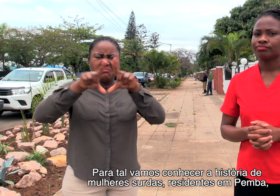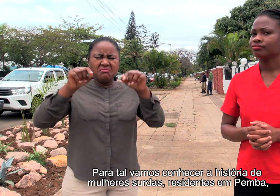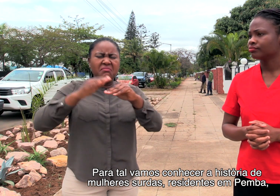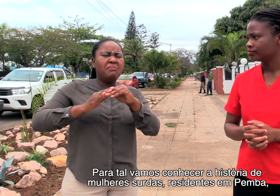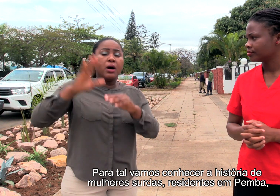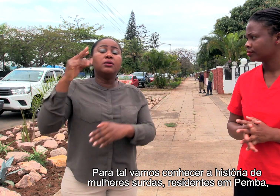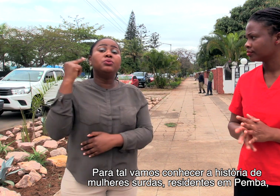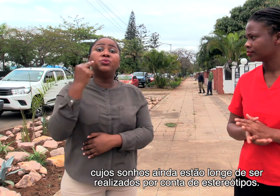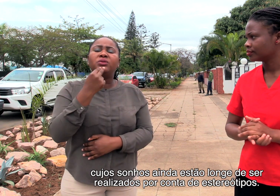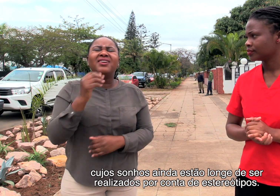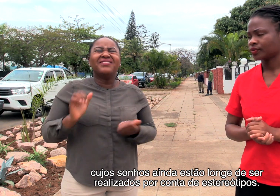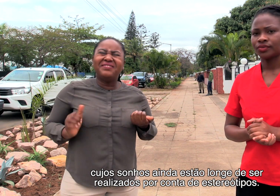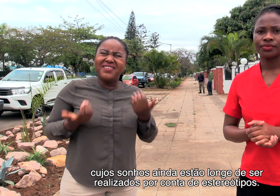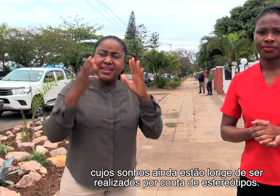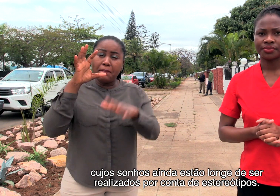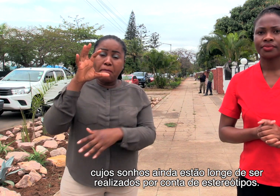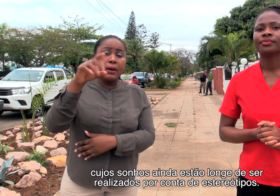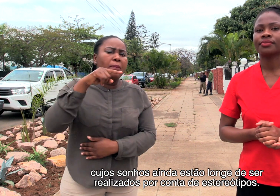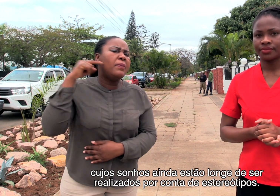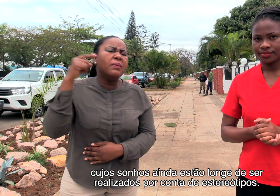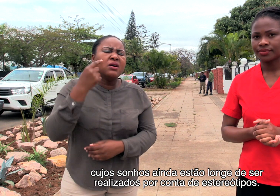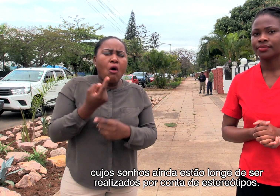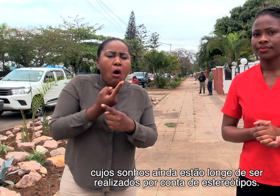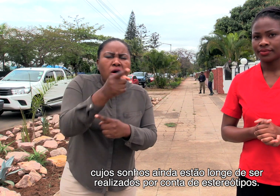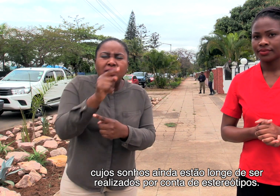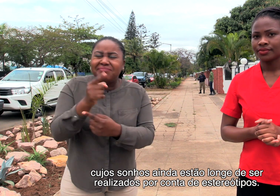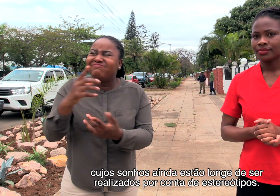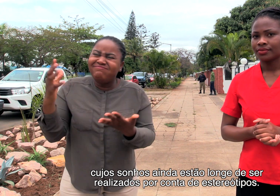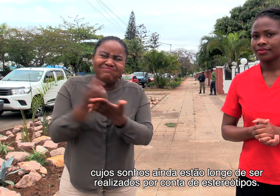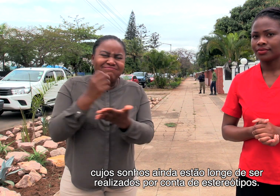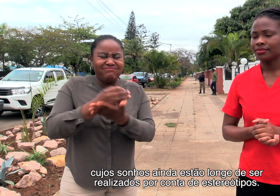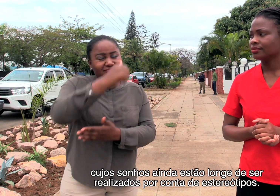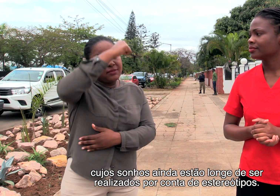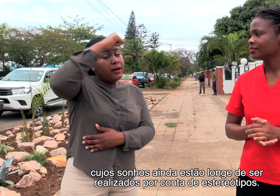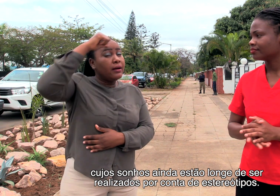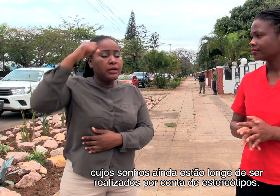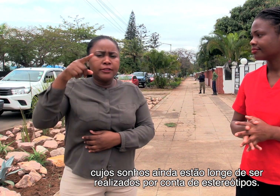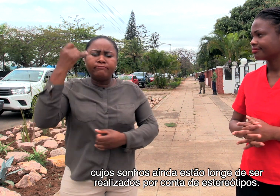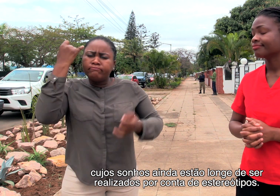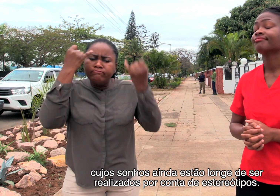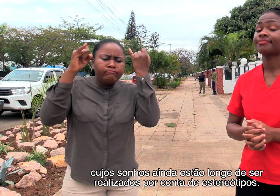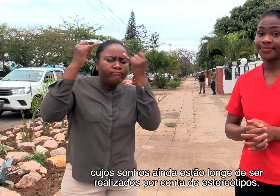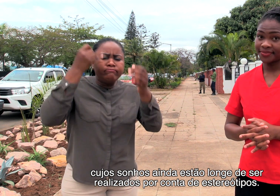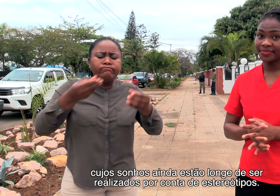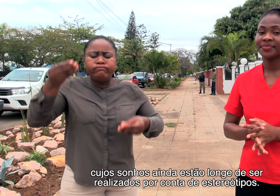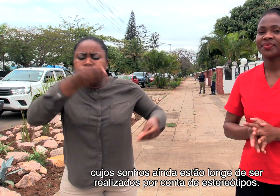surdas residentes em Pemba, cujos sonhos ainda estão longe de ser realizados por conta de estereótipos.